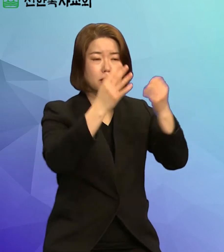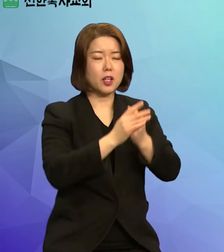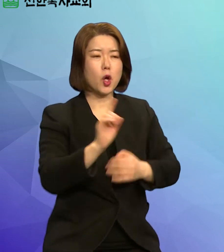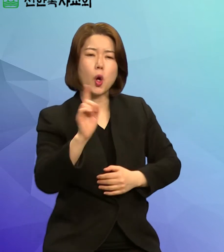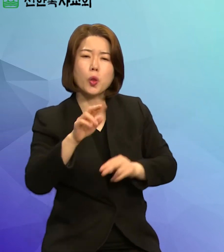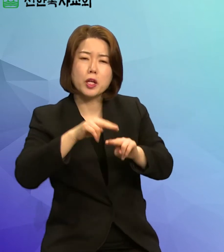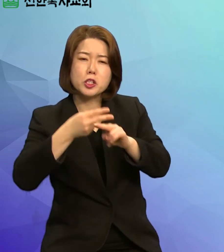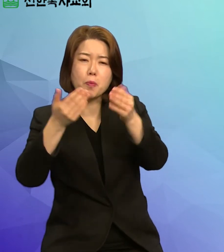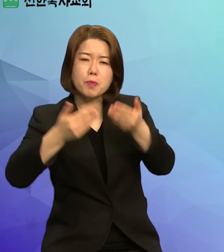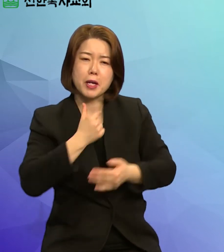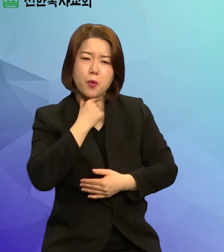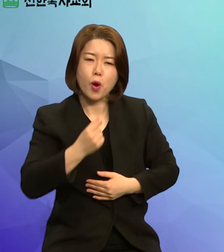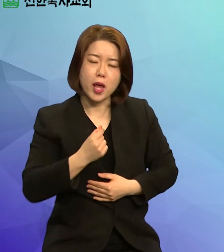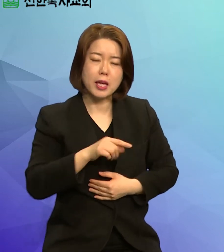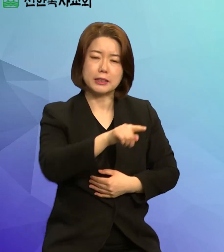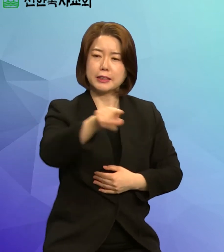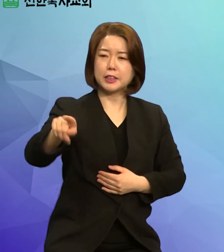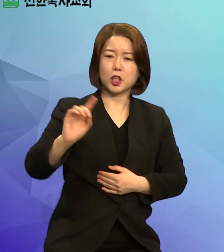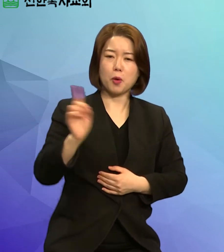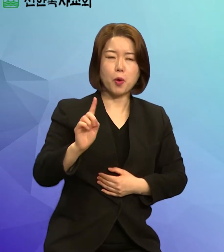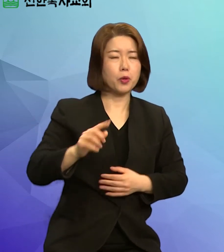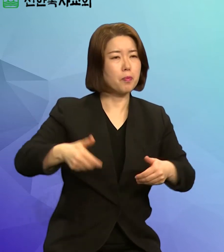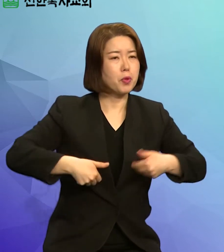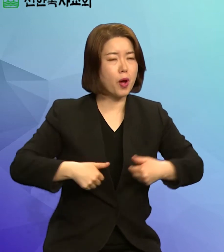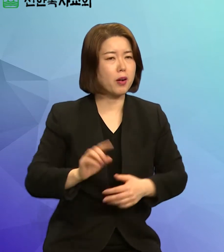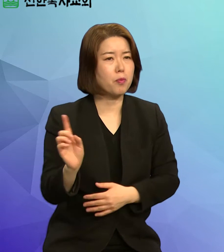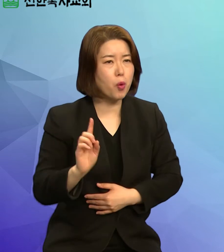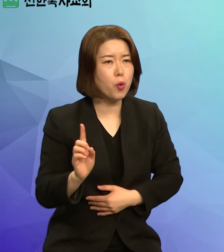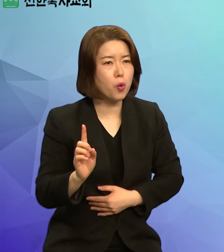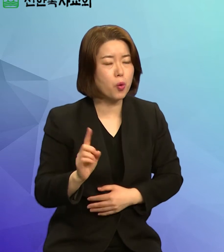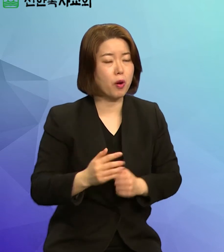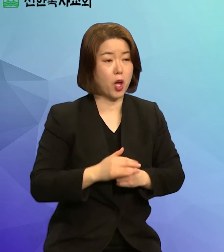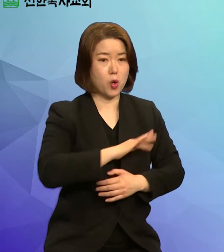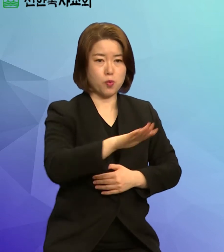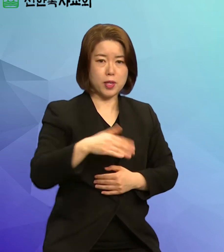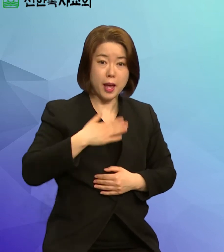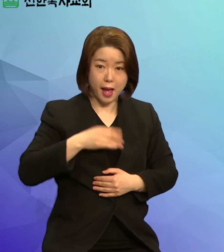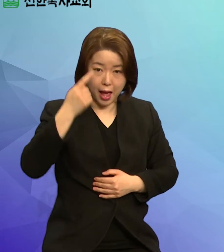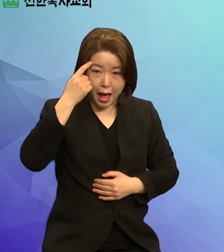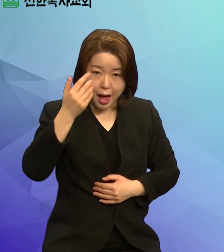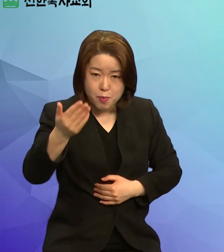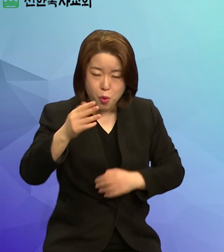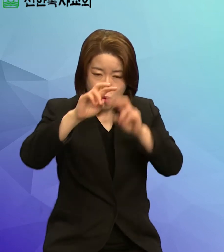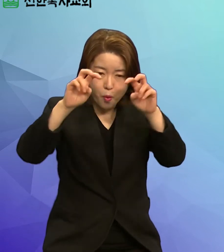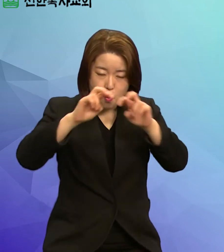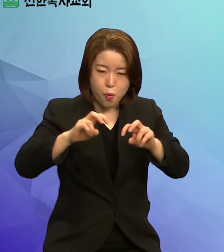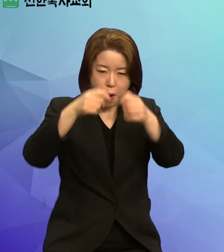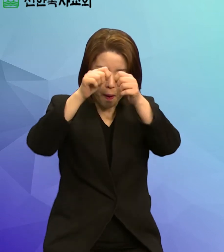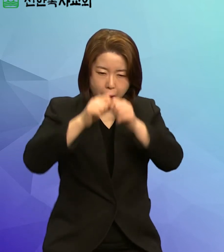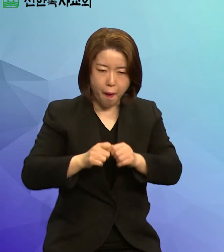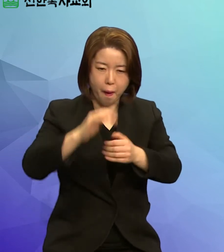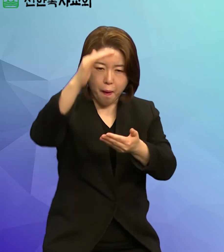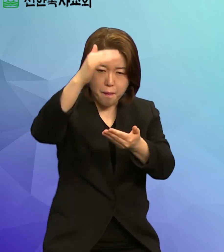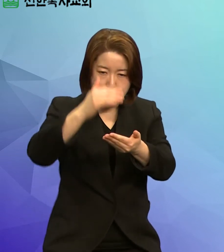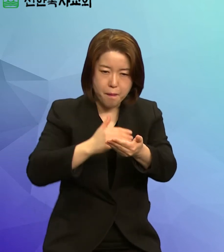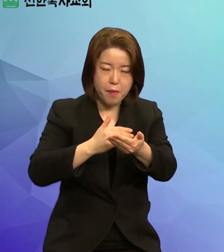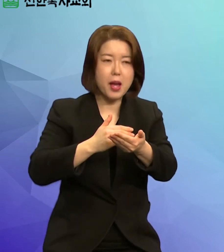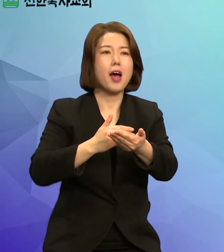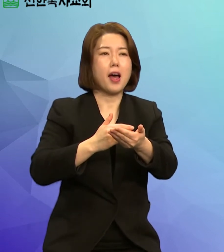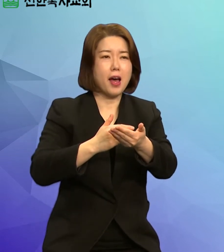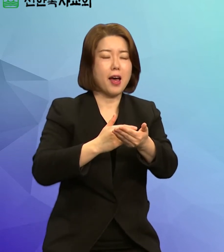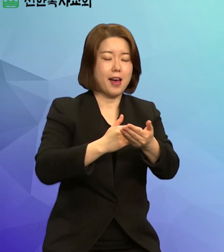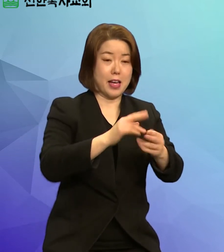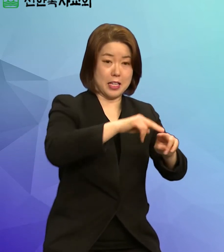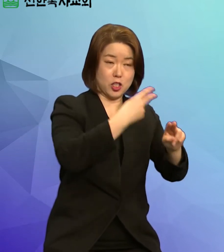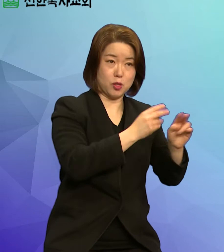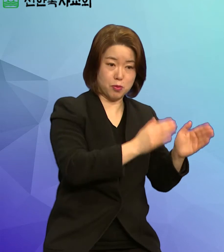원할까? 그들에게 무엇이 필요할까? 우리들이 알아보고 교우들이 그 선물을 준비해서